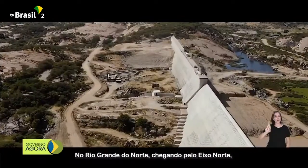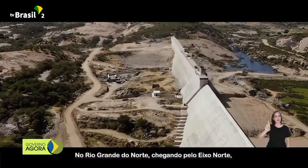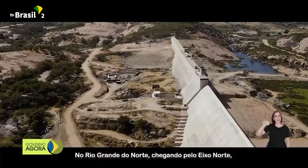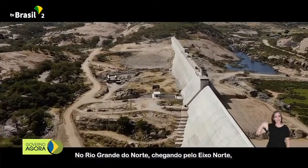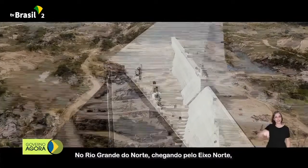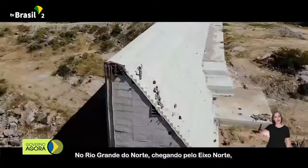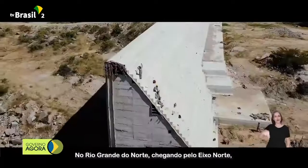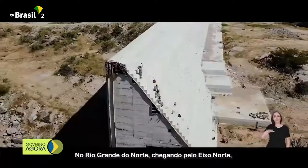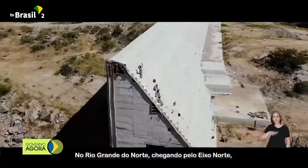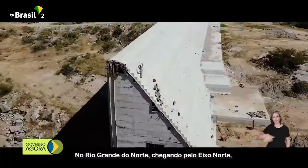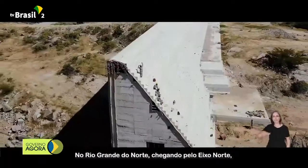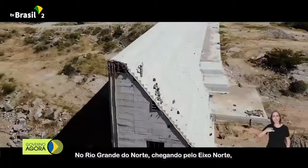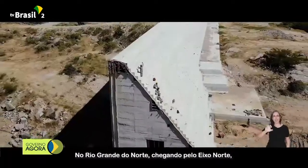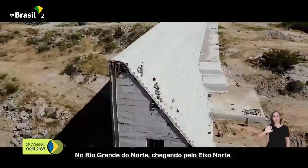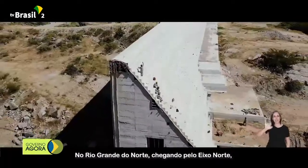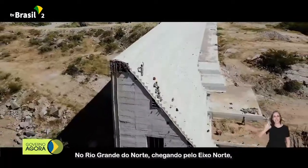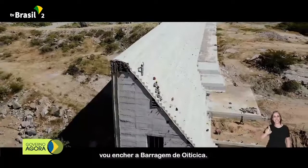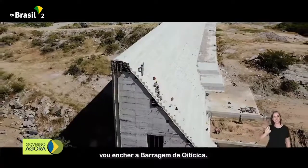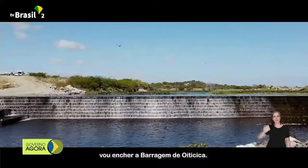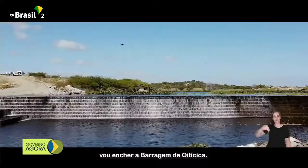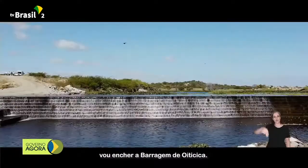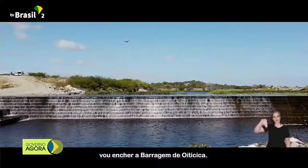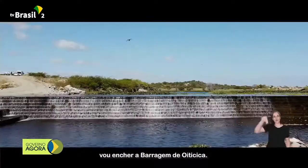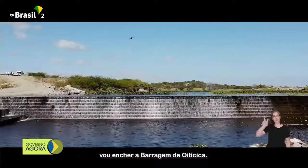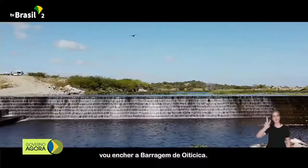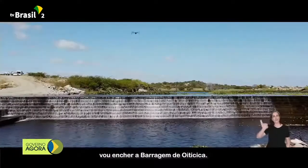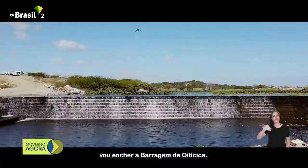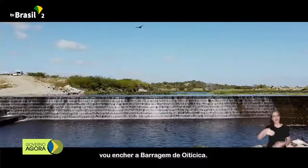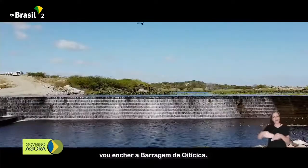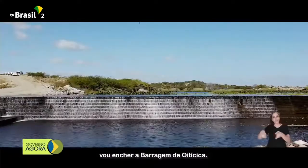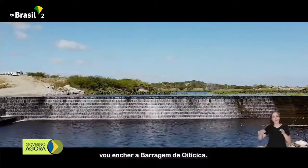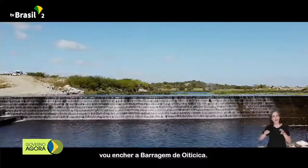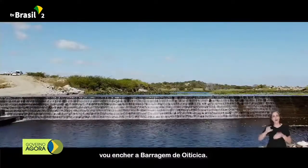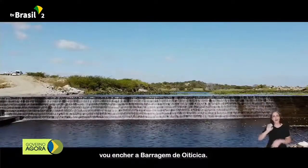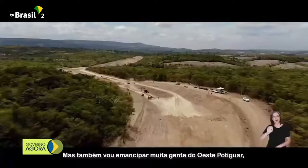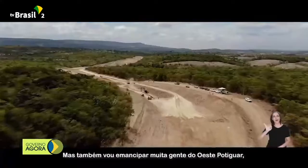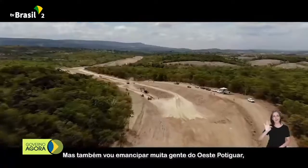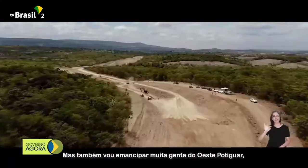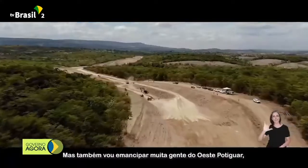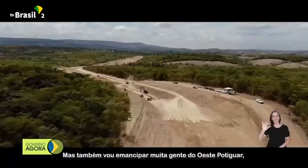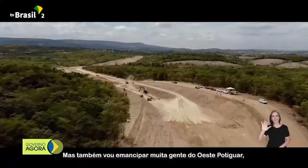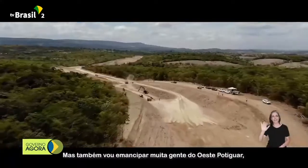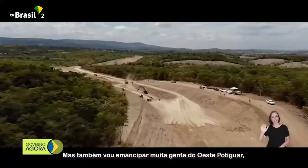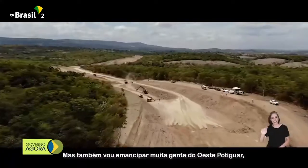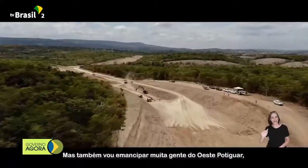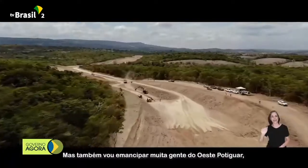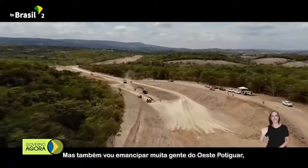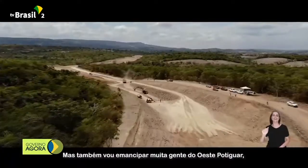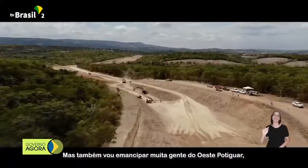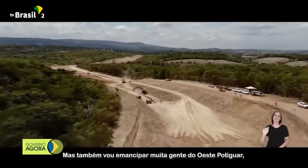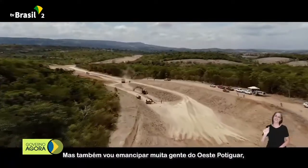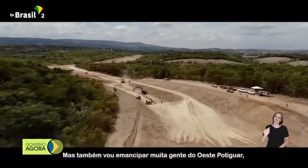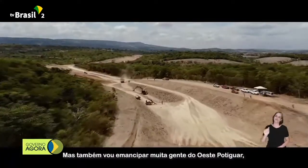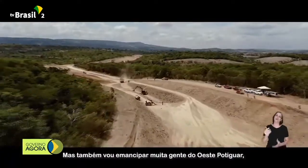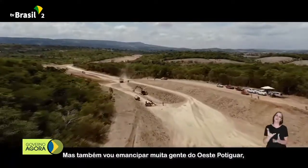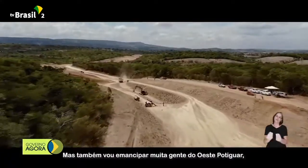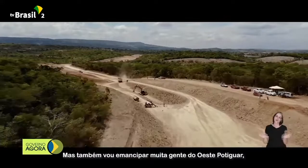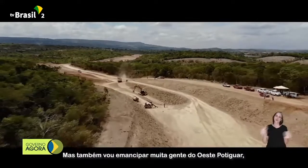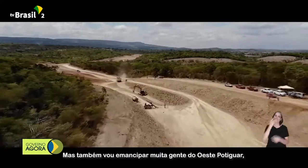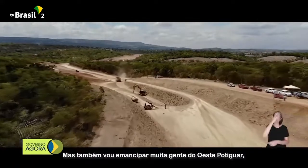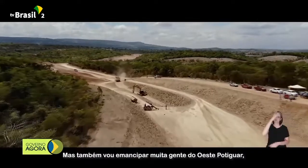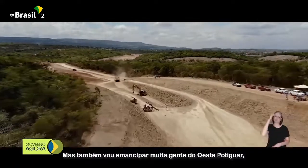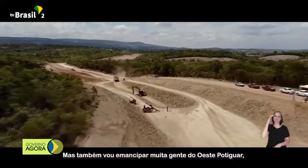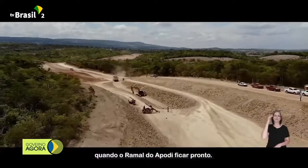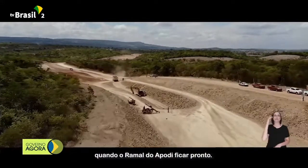Norte, chegando pelo Eixo Norte, vou encher a barragem de Oiticica, mas também vou emancipar muita gente do